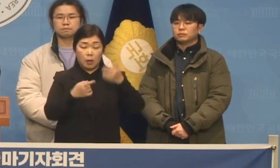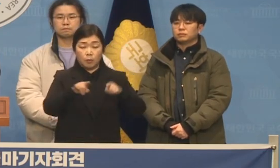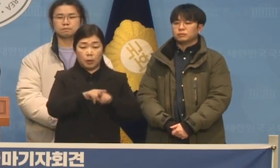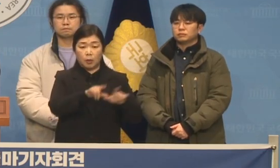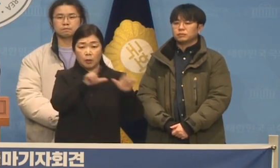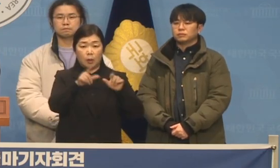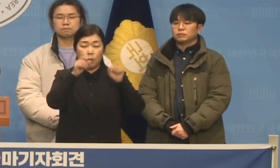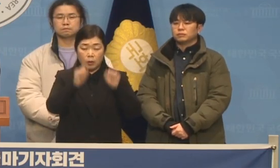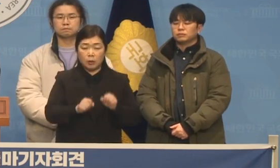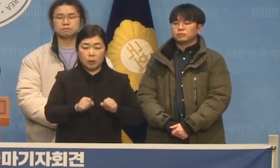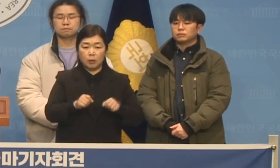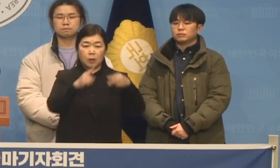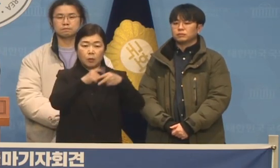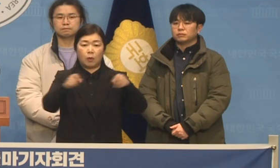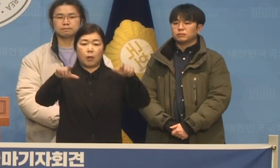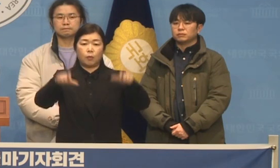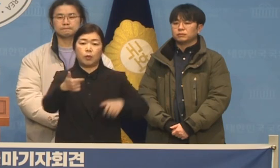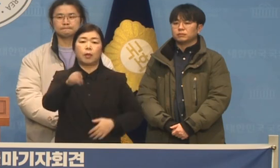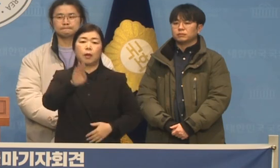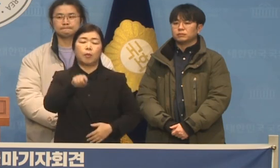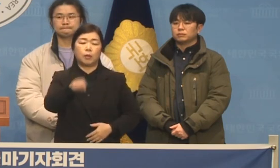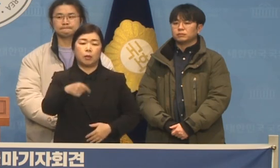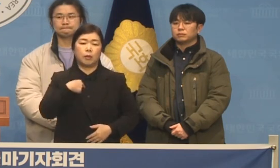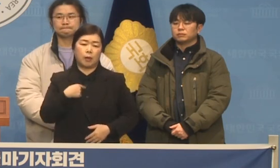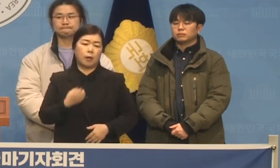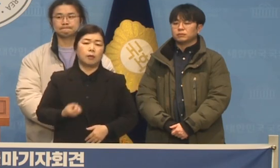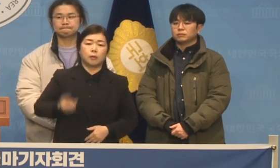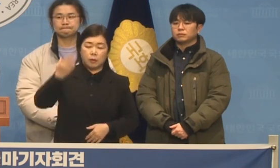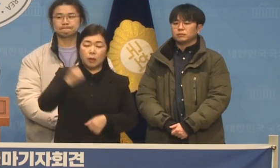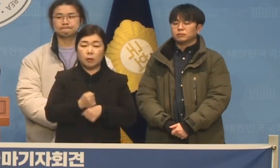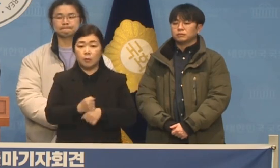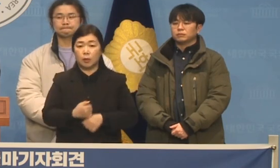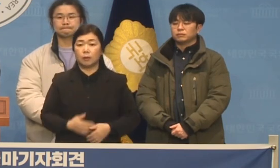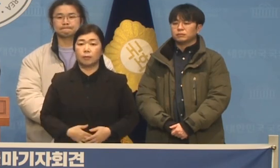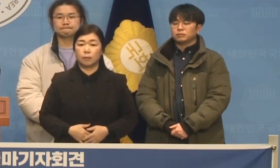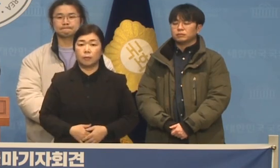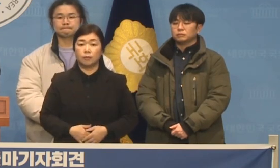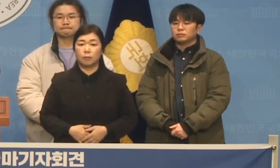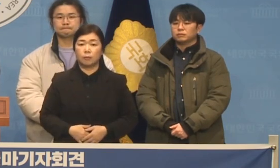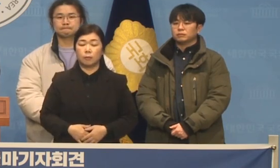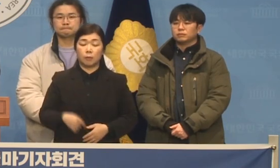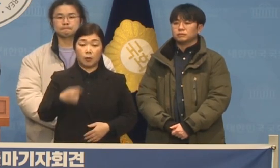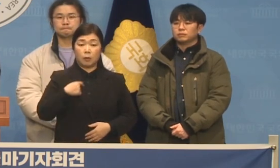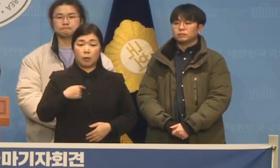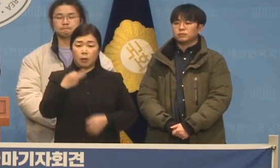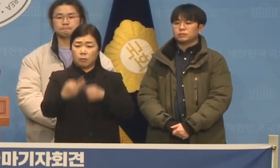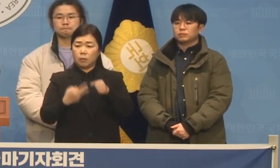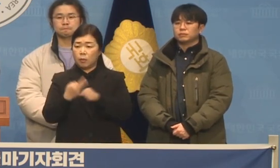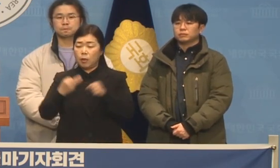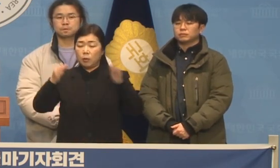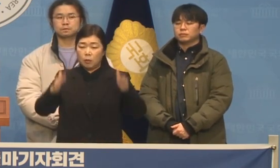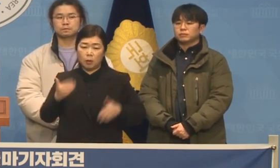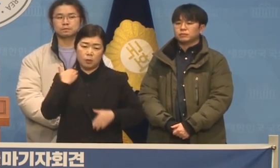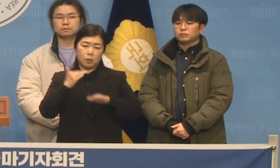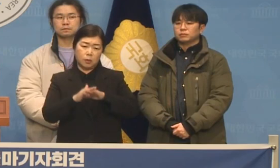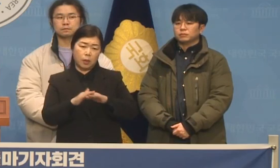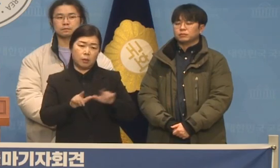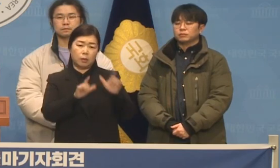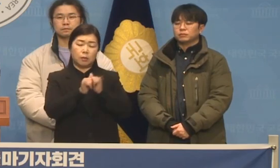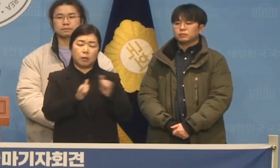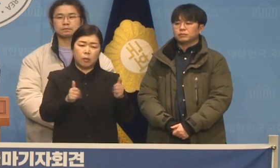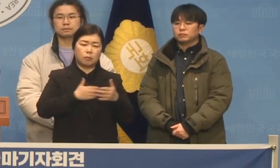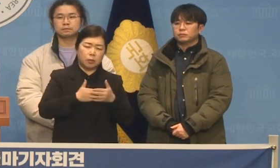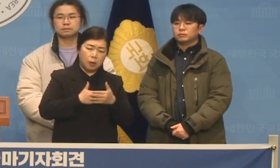만들겠습니다. 저는 지난 14년간 세입자의 불안을 다루어왔습니다. 전세사기 고충 접수